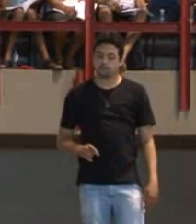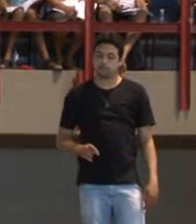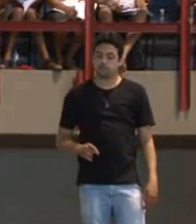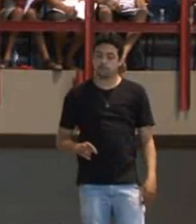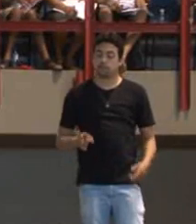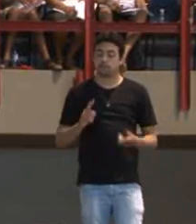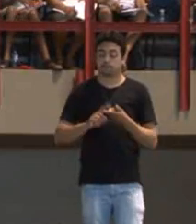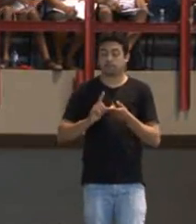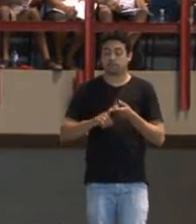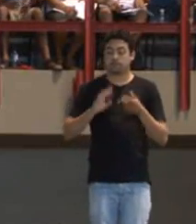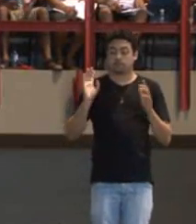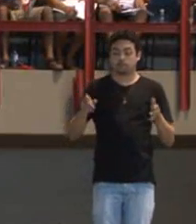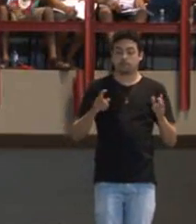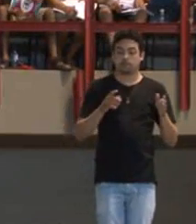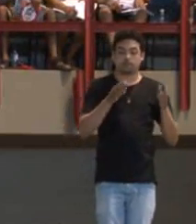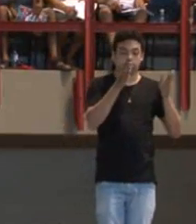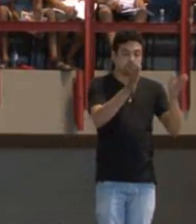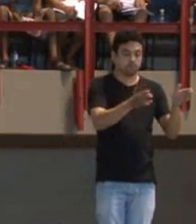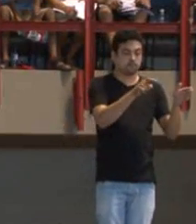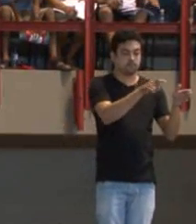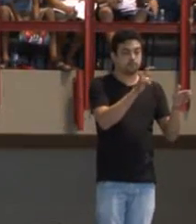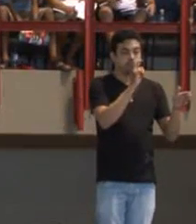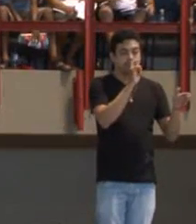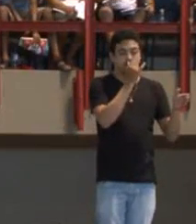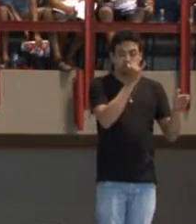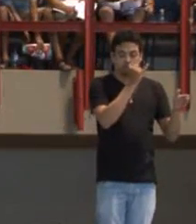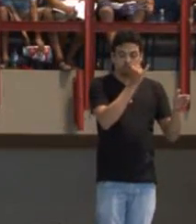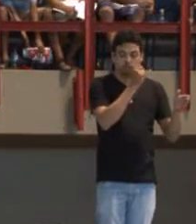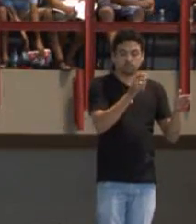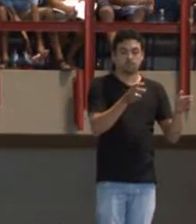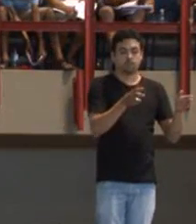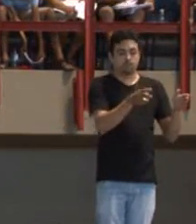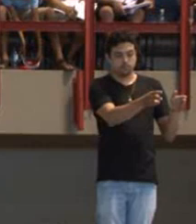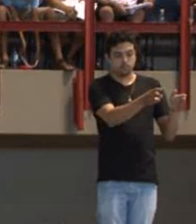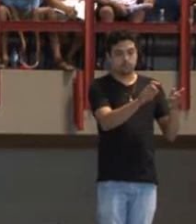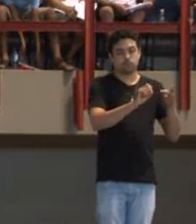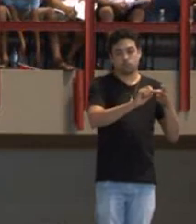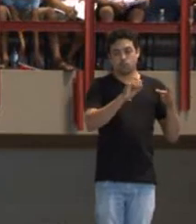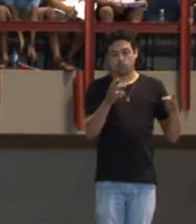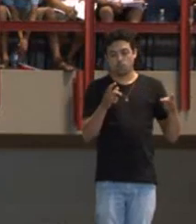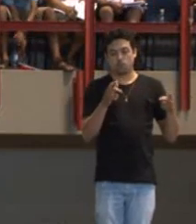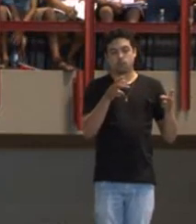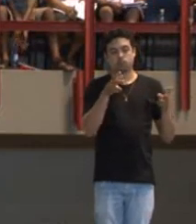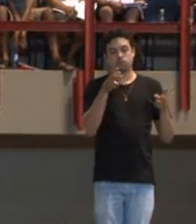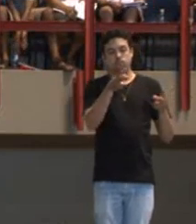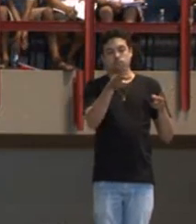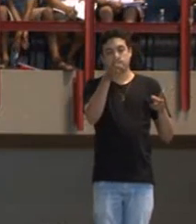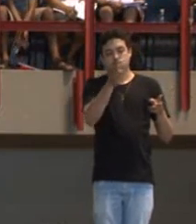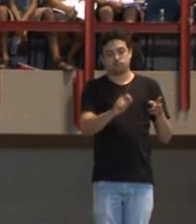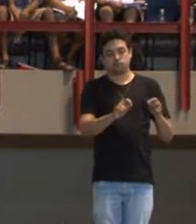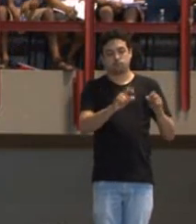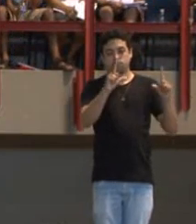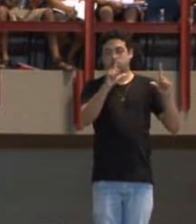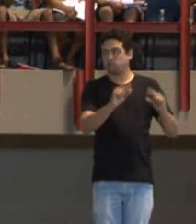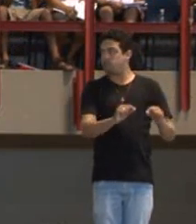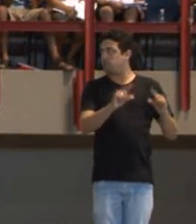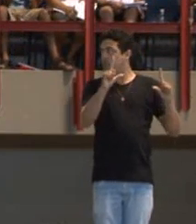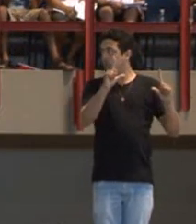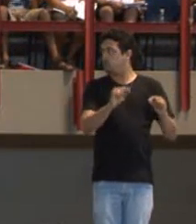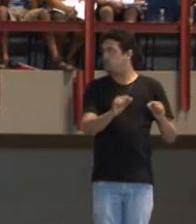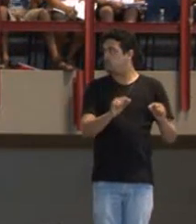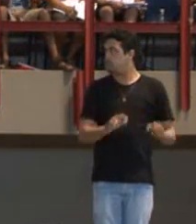Um aparelho consome mais energia se eu deixá-lo ligado ou se eu ficar ligando e desligando.